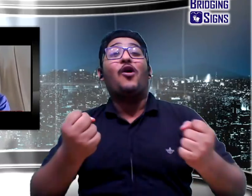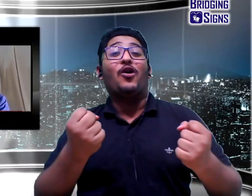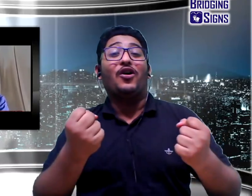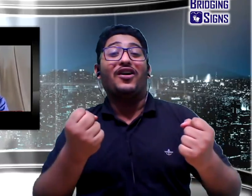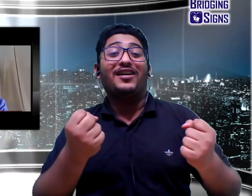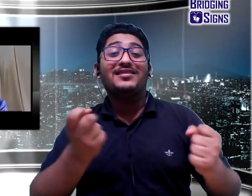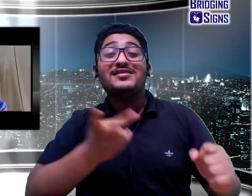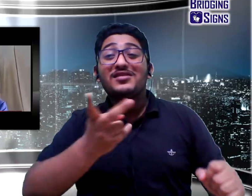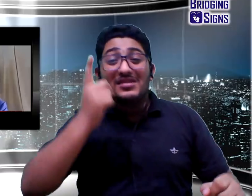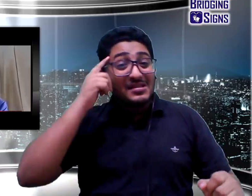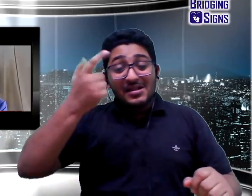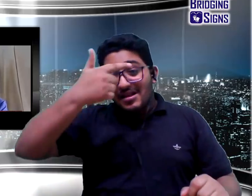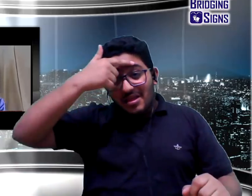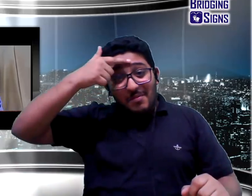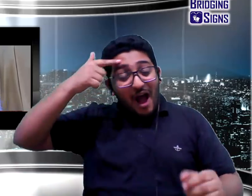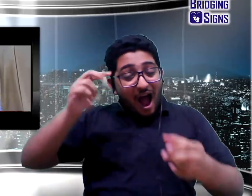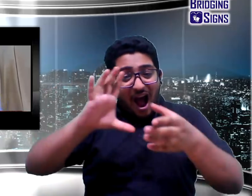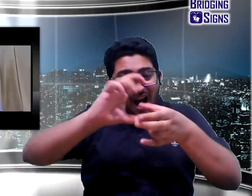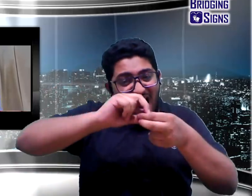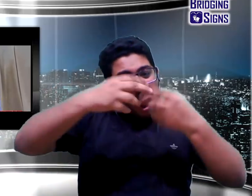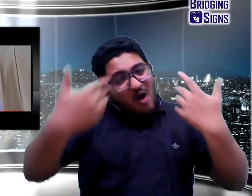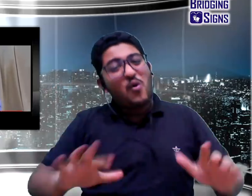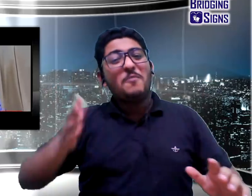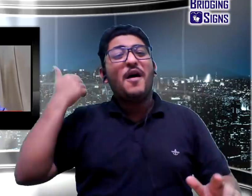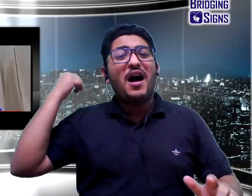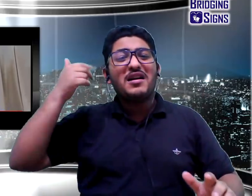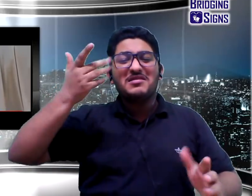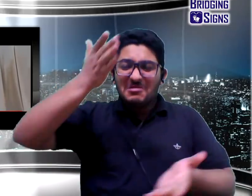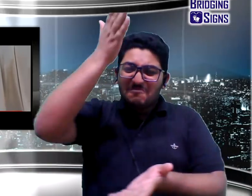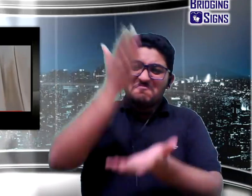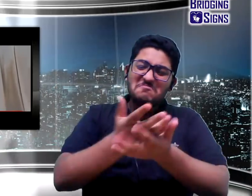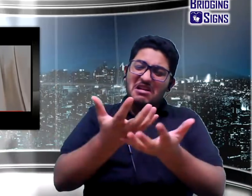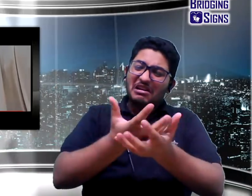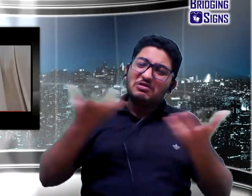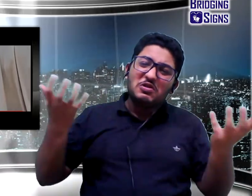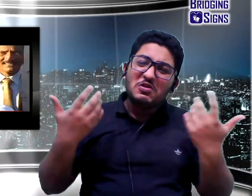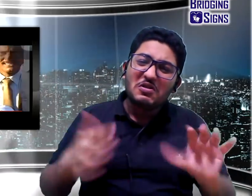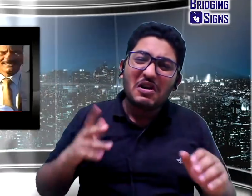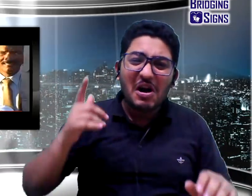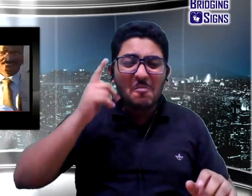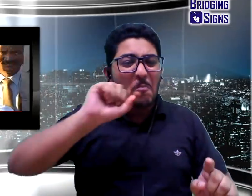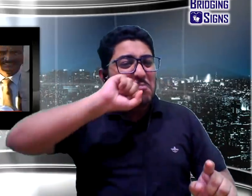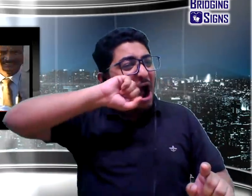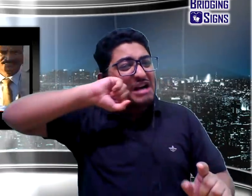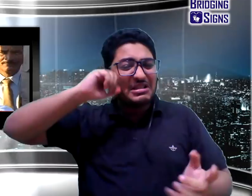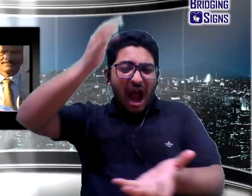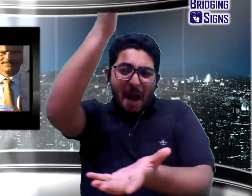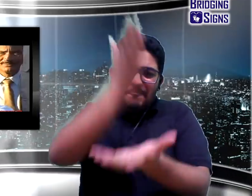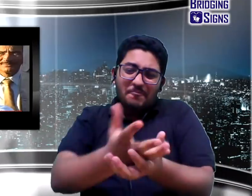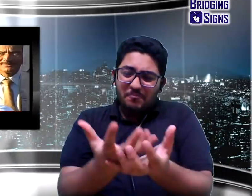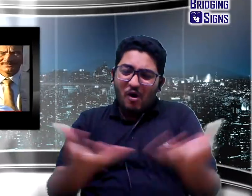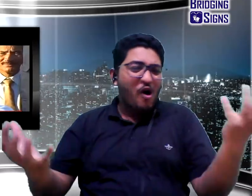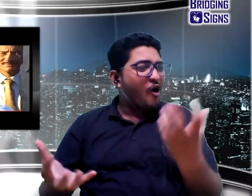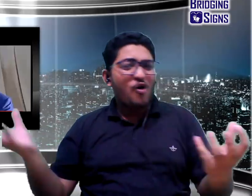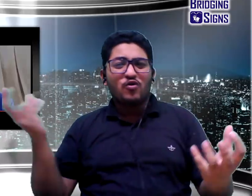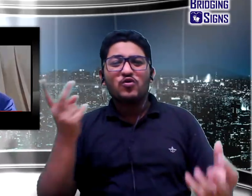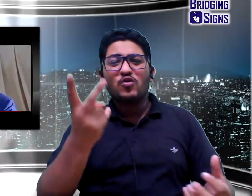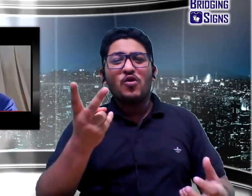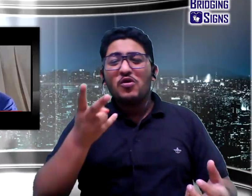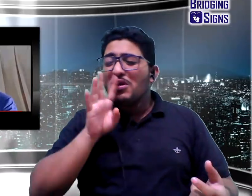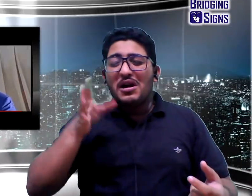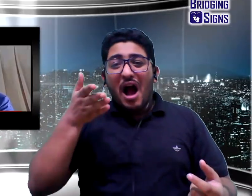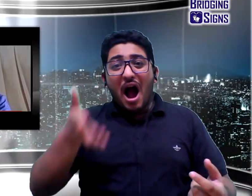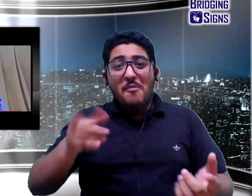ਮੋਰ। ਸਾਡੀਆਂ ਕਿਸਮਤਾਂ ਤੇ ਤਾਲੇ ਲੱਗ ਗਏ, ਪਾਰਟੀਸ਼ਨ ਅਸੀਂ ਝੇਲੀ, ਦੋਨੇ ਪੰਜਾਬ ਖੂਨ ਨਾਲ ਲਥਪਥ ਹੋਏ। ਮੈਂ